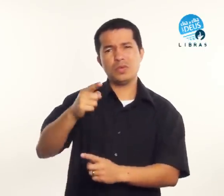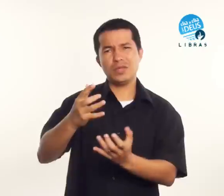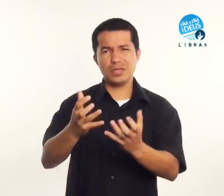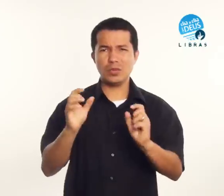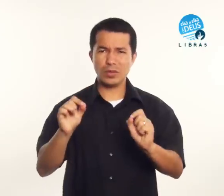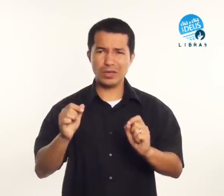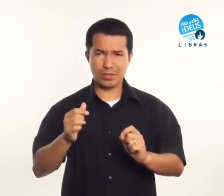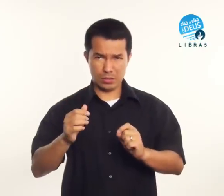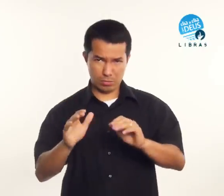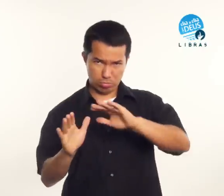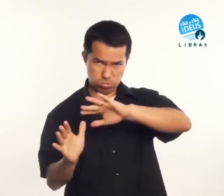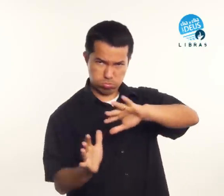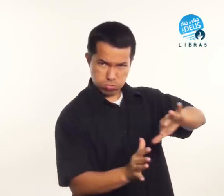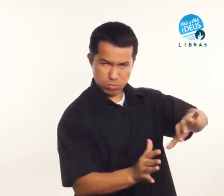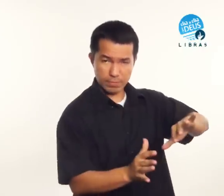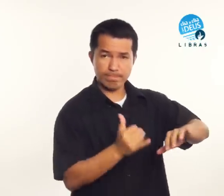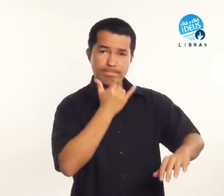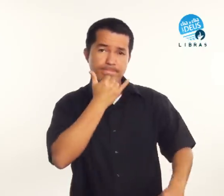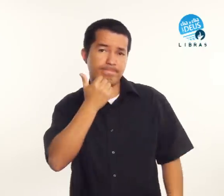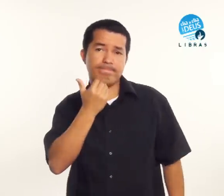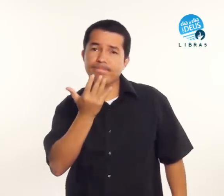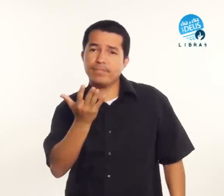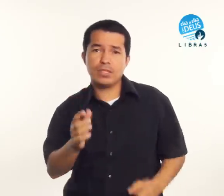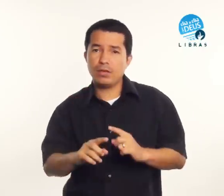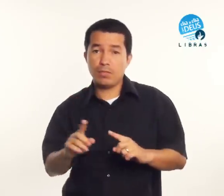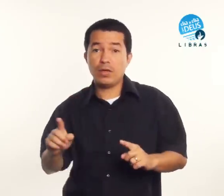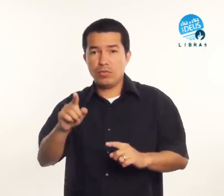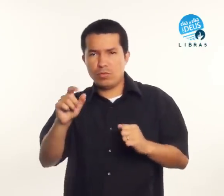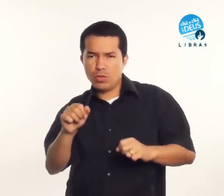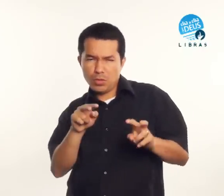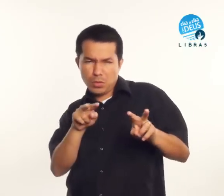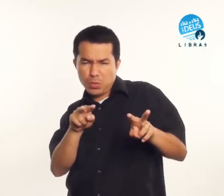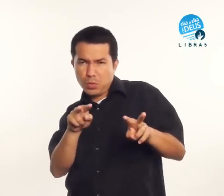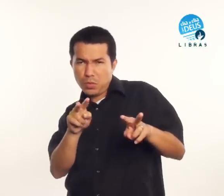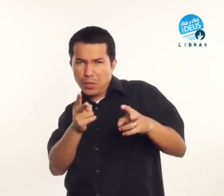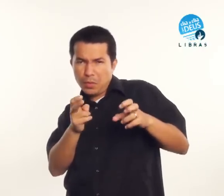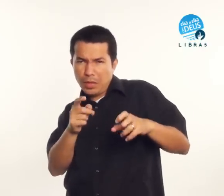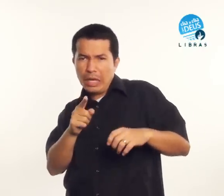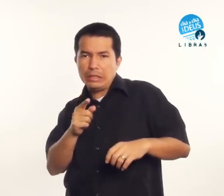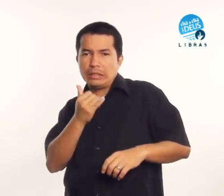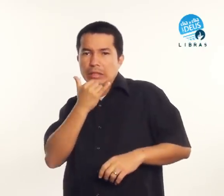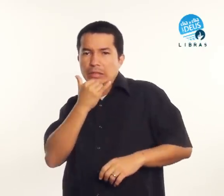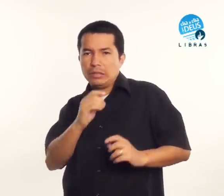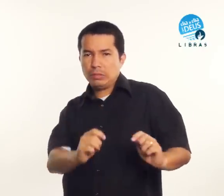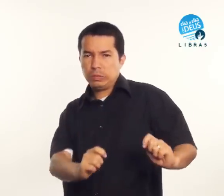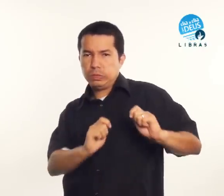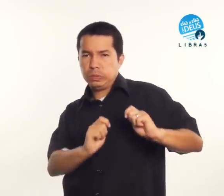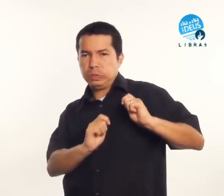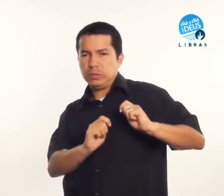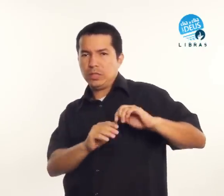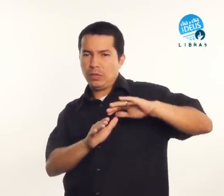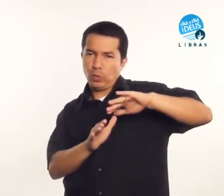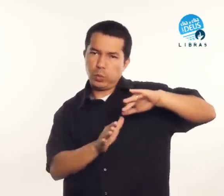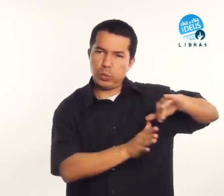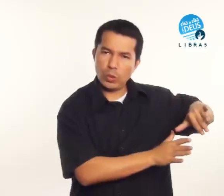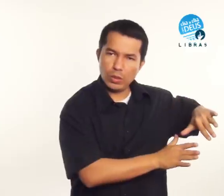discernimento para com elas. A segunda ferramenta que o inimigo usa dentro da gente, ele usa a cultura que vai